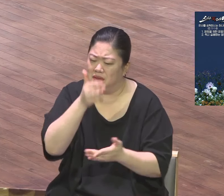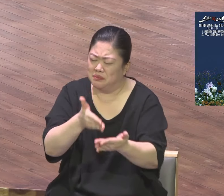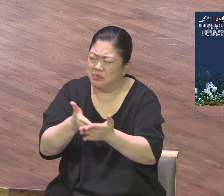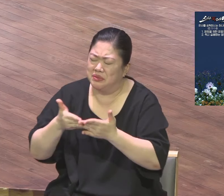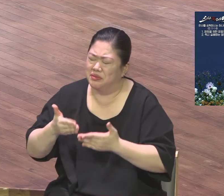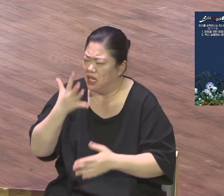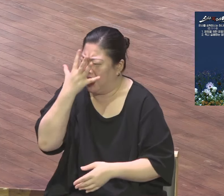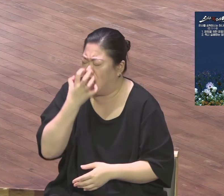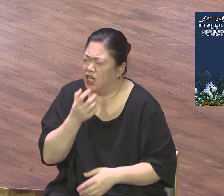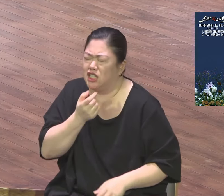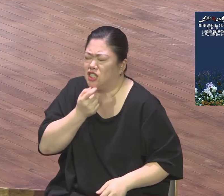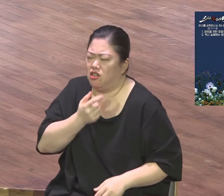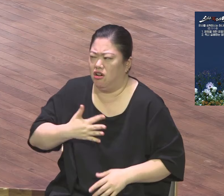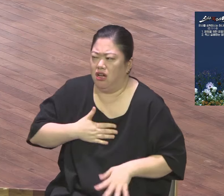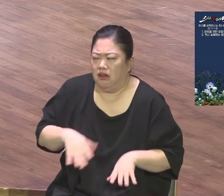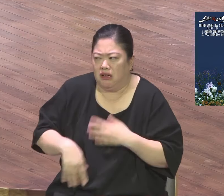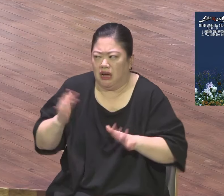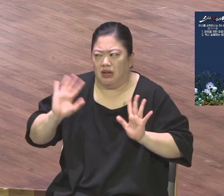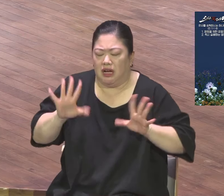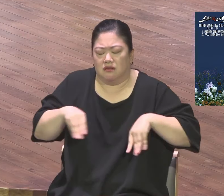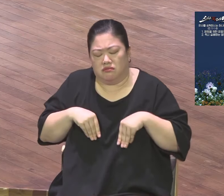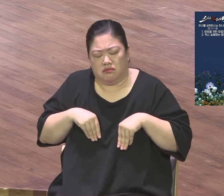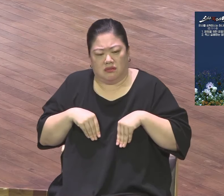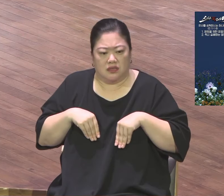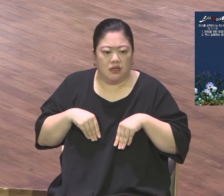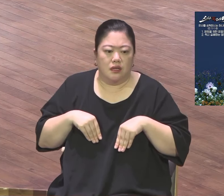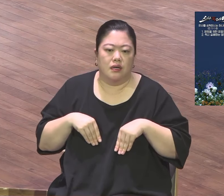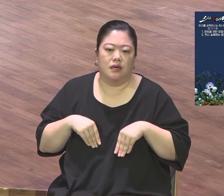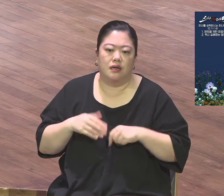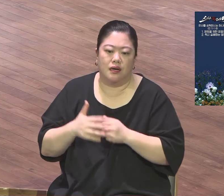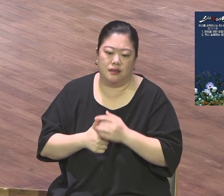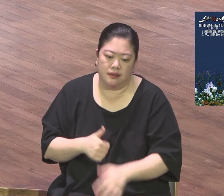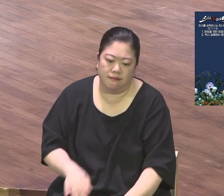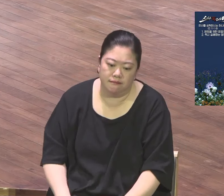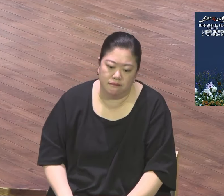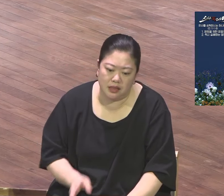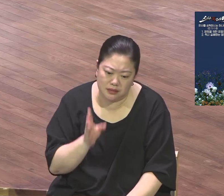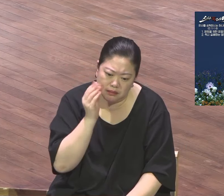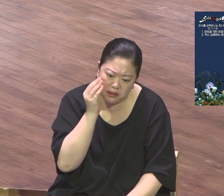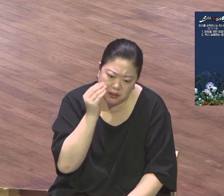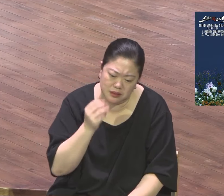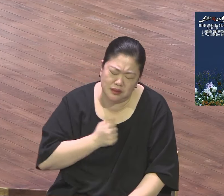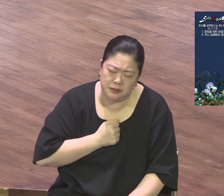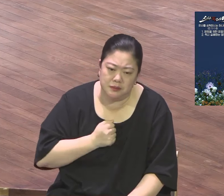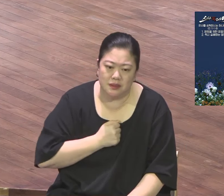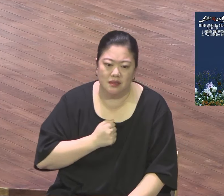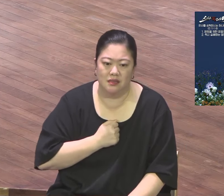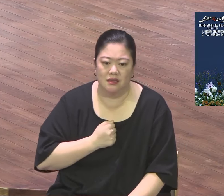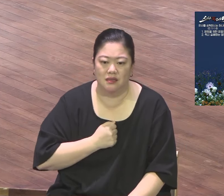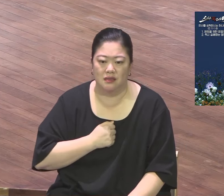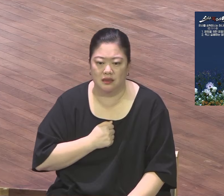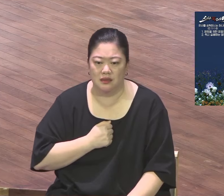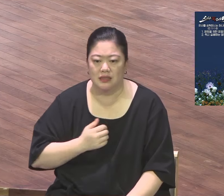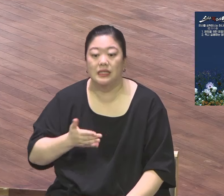소관이지 우리 소관 아니에요. 우리는 할 걸 뿌리기만 하면 돼. 전화주고 믿거나 말거나 상관없어. 뿌려놓고 끝내는 거예요.